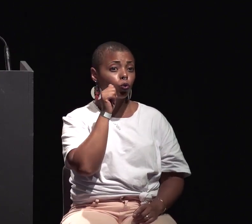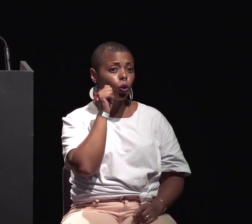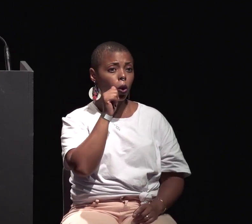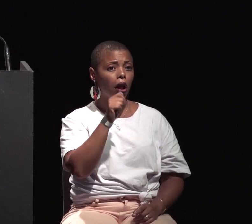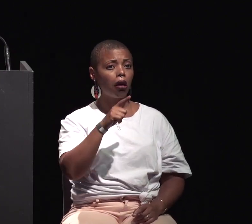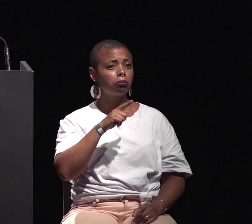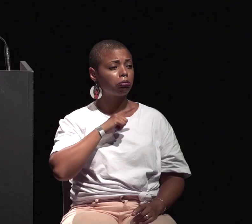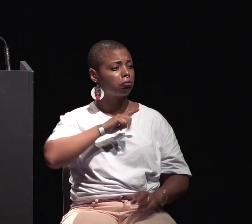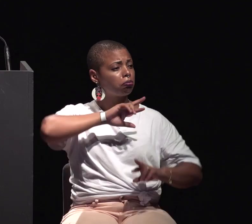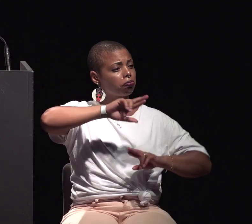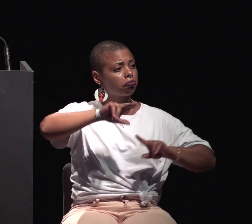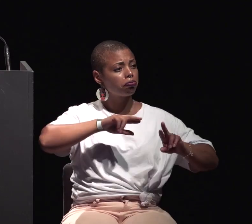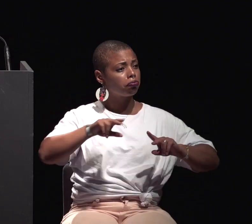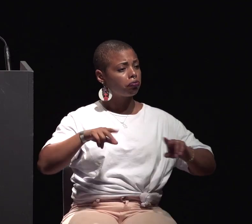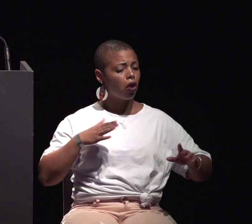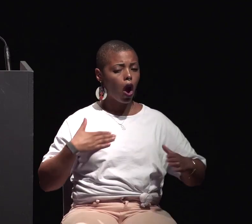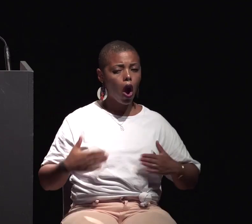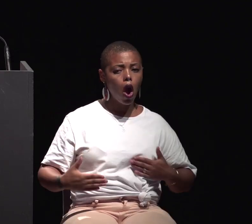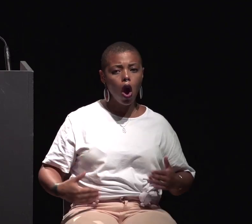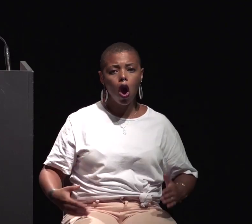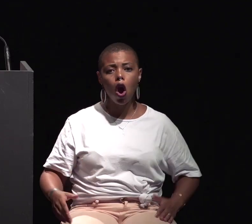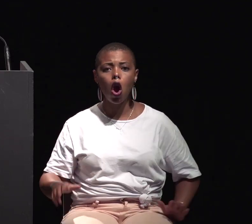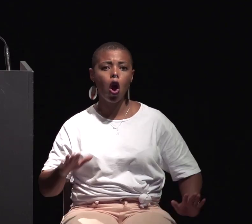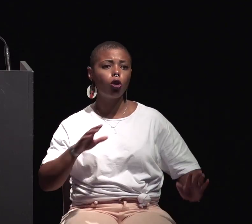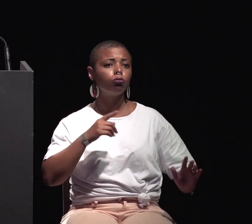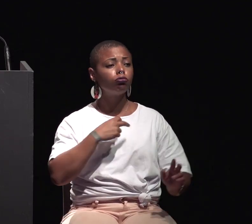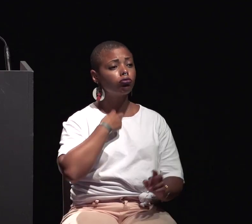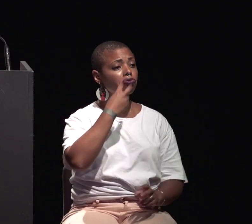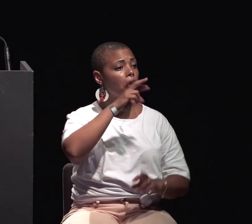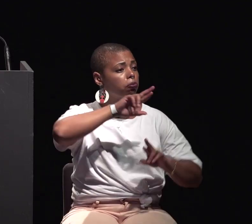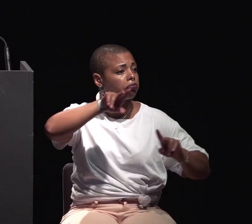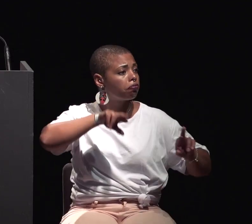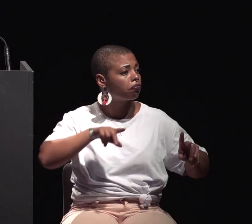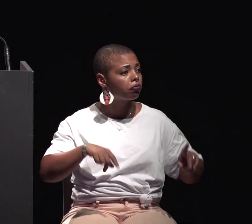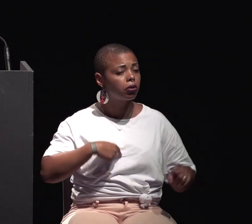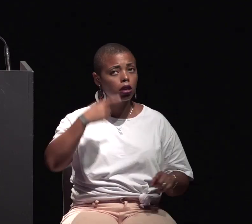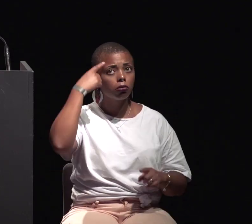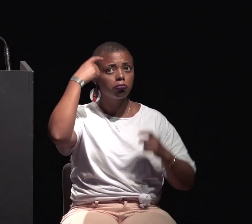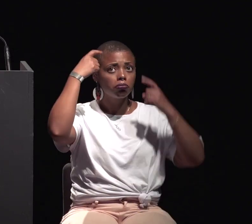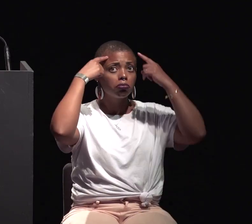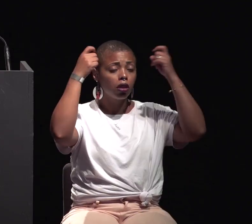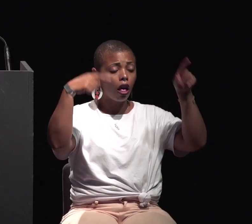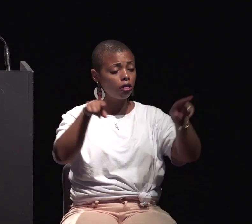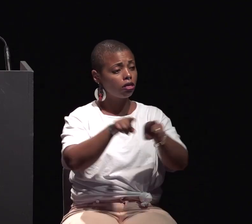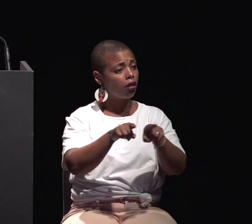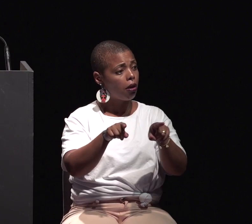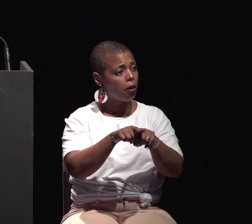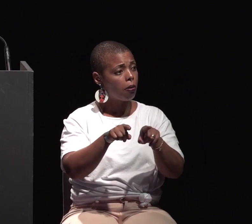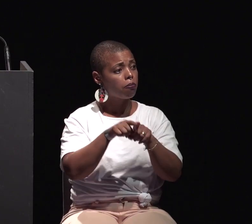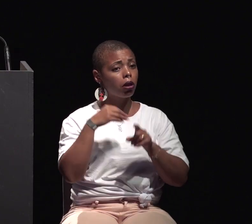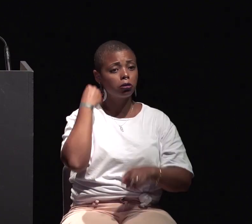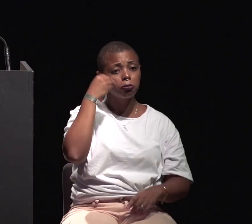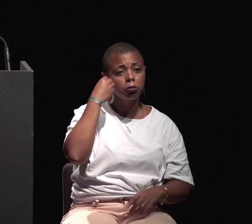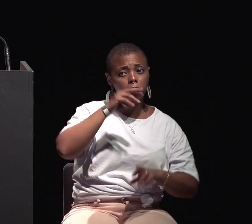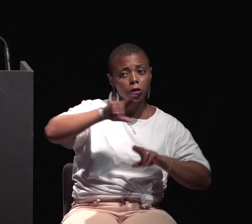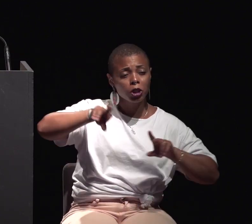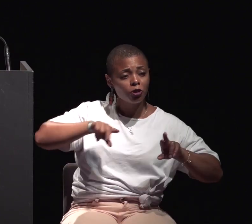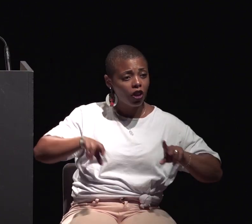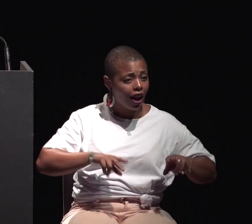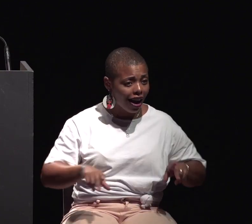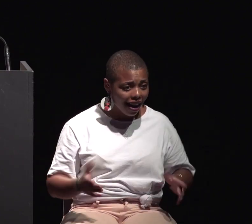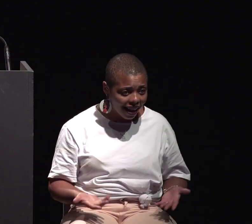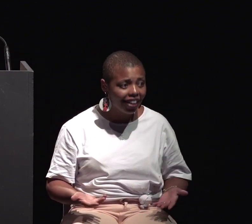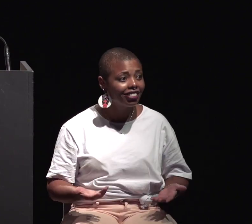diversos corpos, das mais diversas vozes, partindo de experiências e referenciais